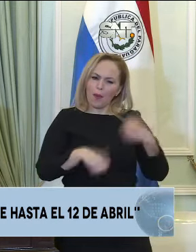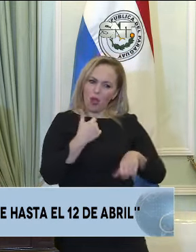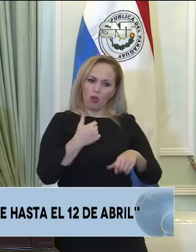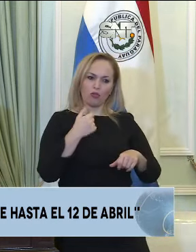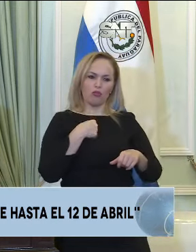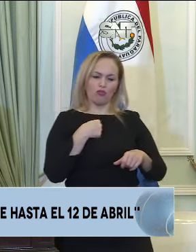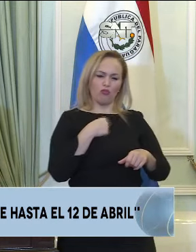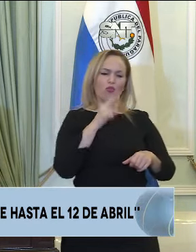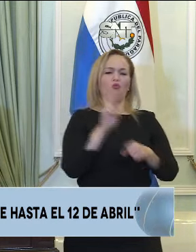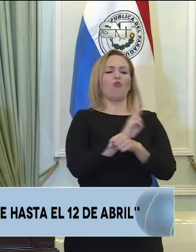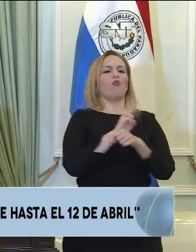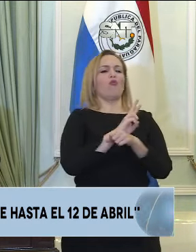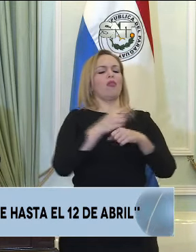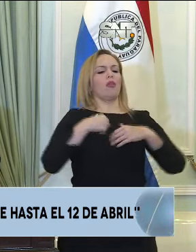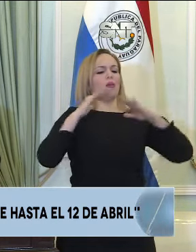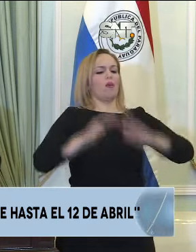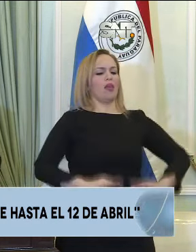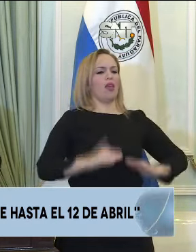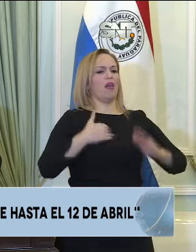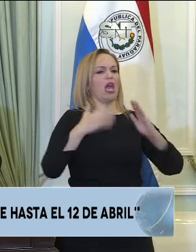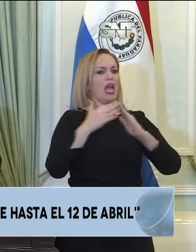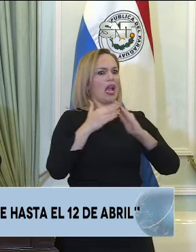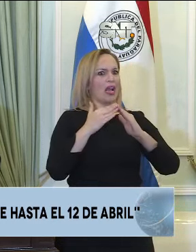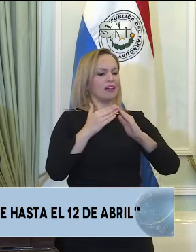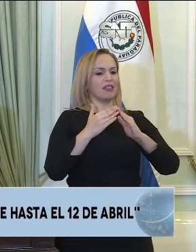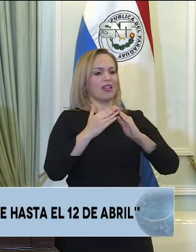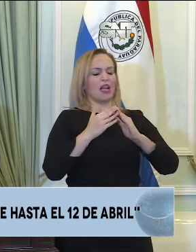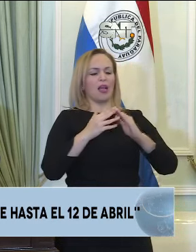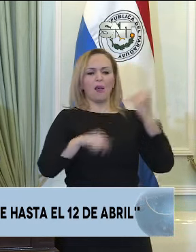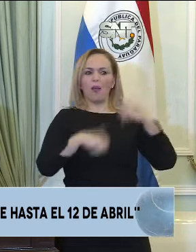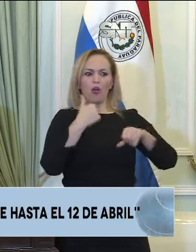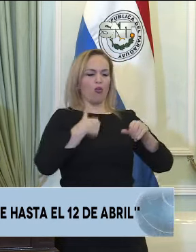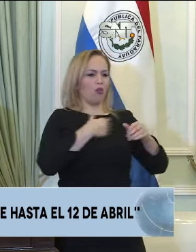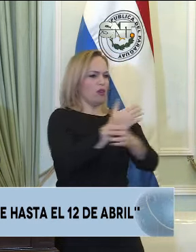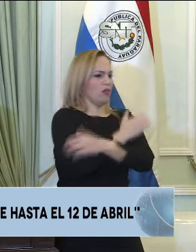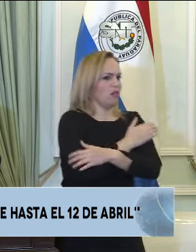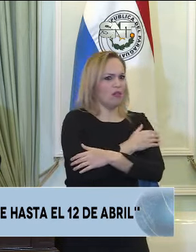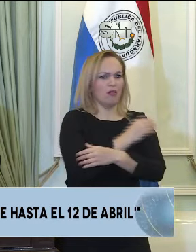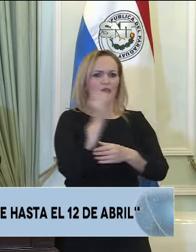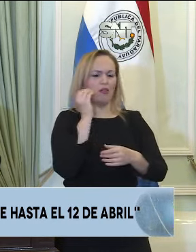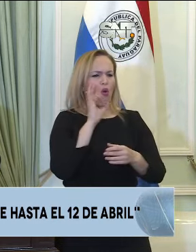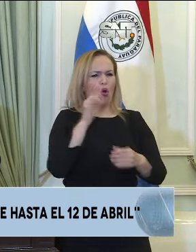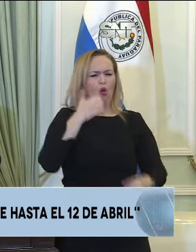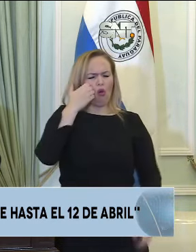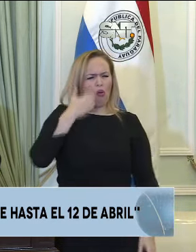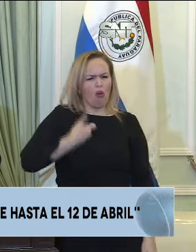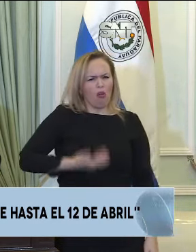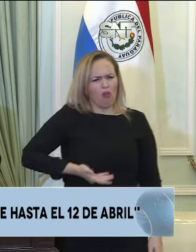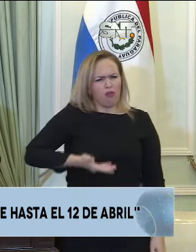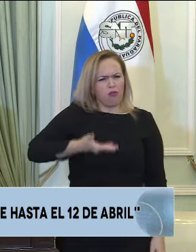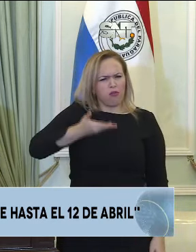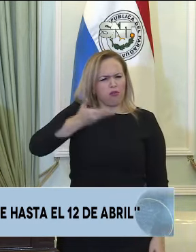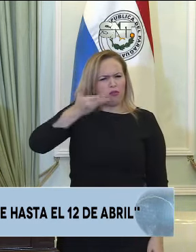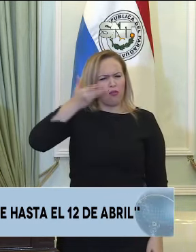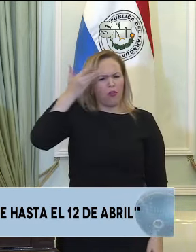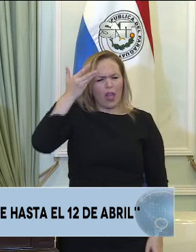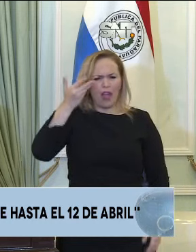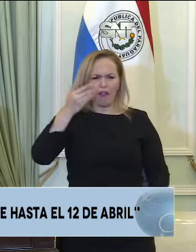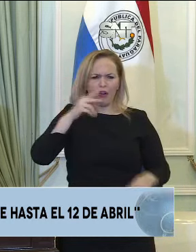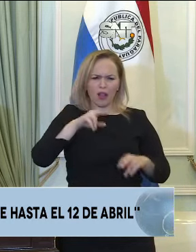consultar al hospital. De hecho, es recomendable que no lo hagan. Naturalmente, si hay una fiebre importante que sea